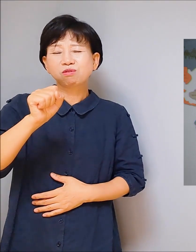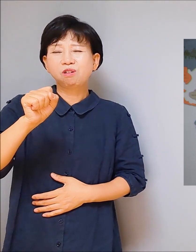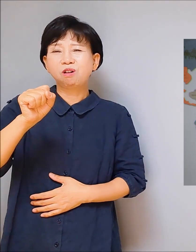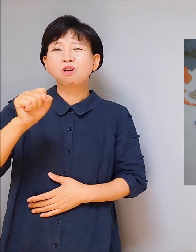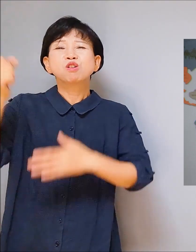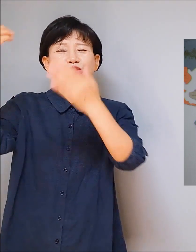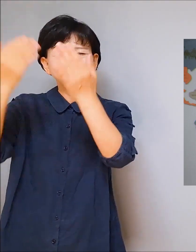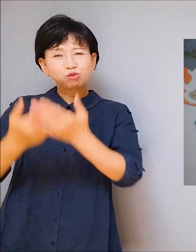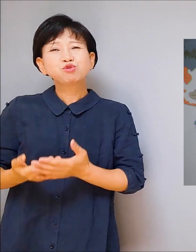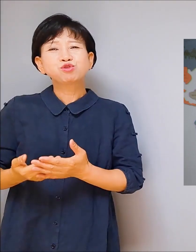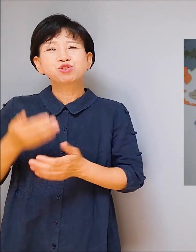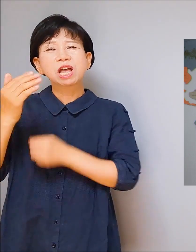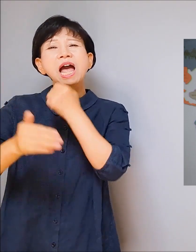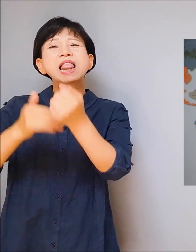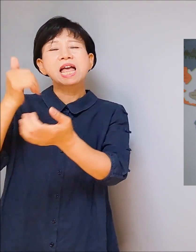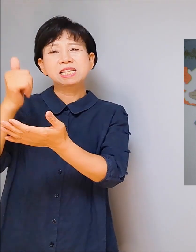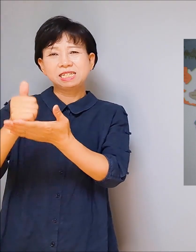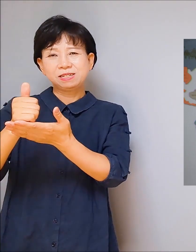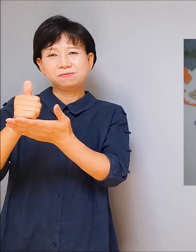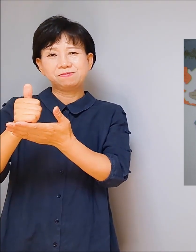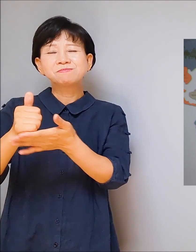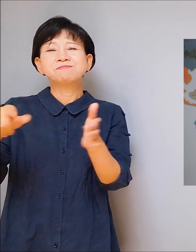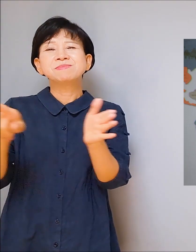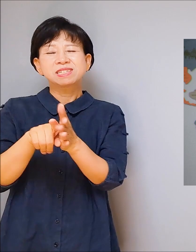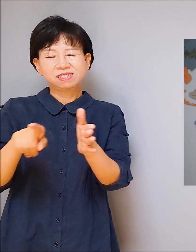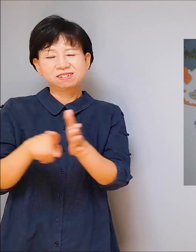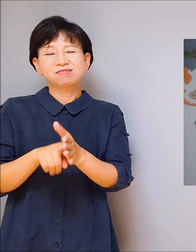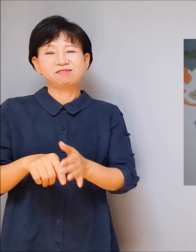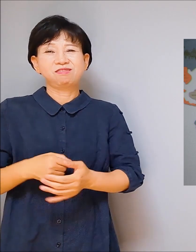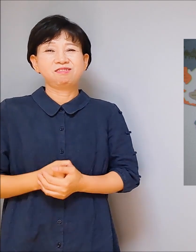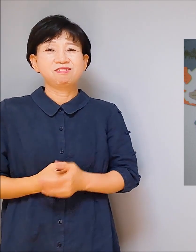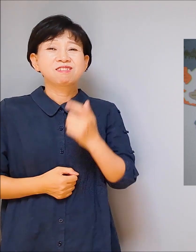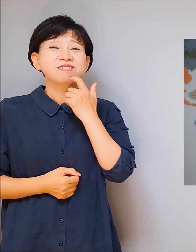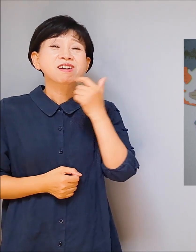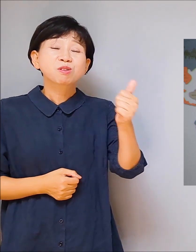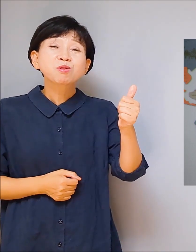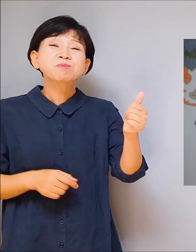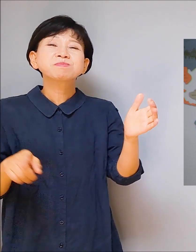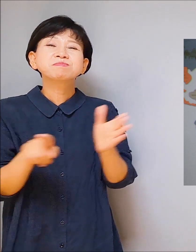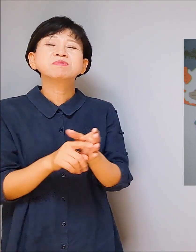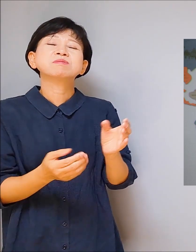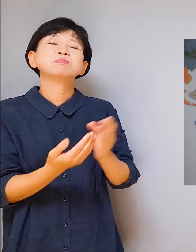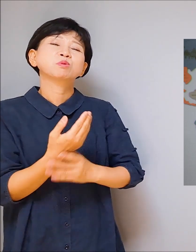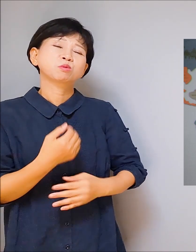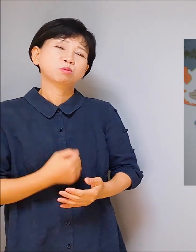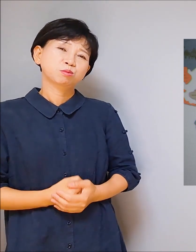좋으신 걸 줄 아는 게 믿음이죠. 야곱이 지금 이 믿음이 생긴 거예요.